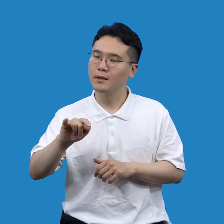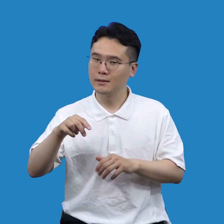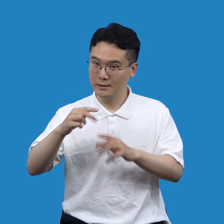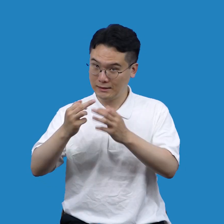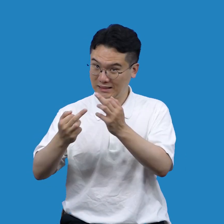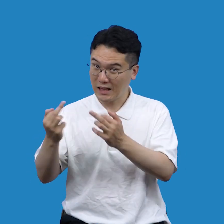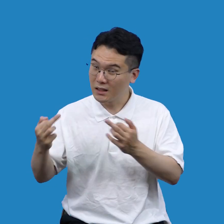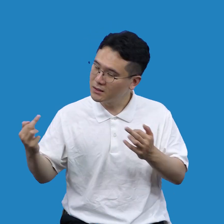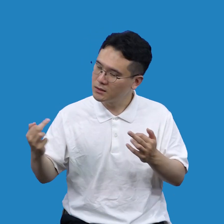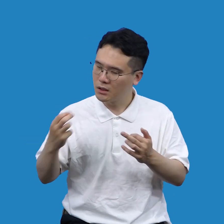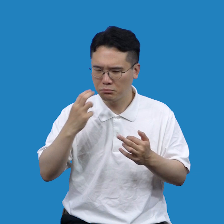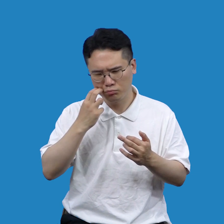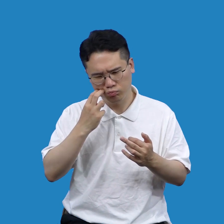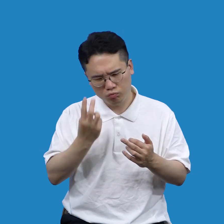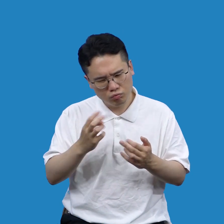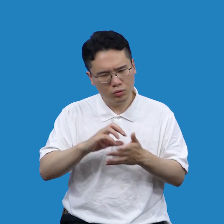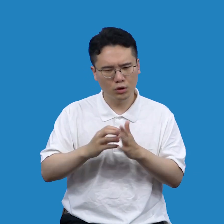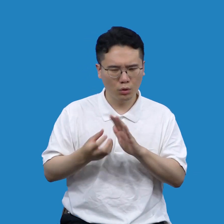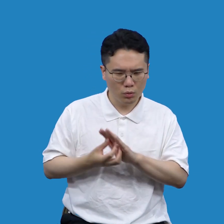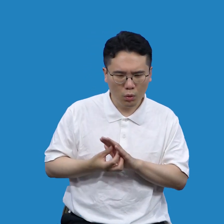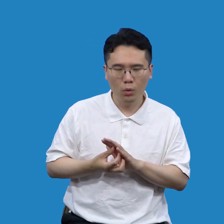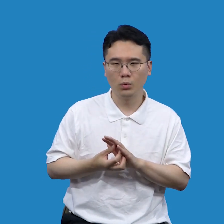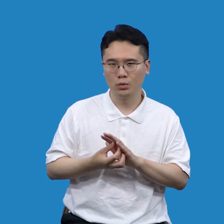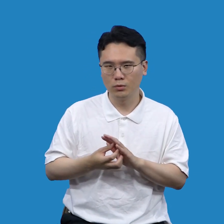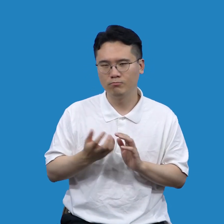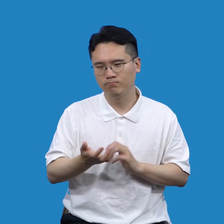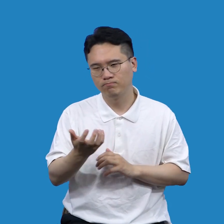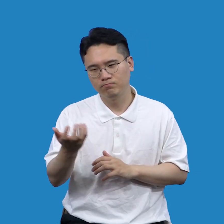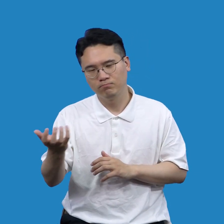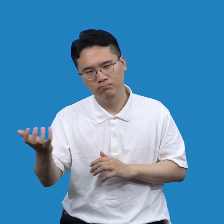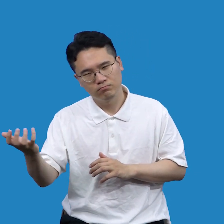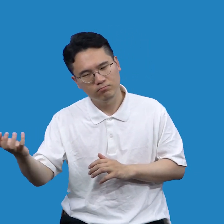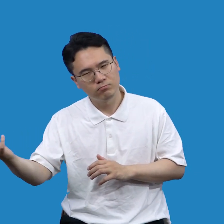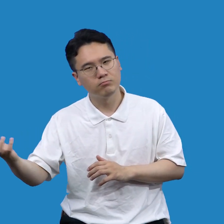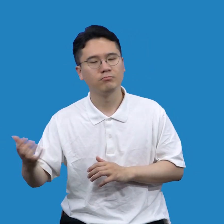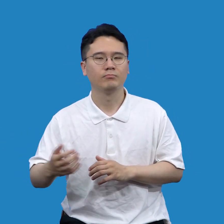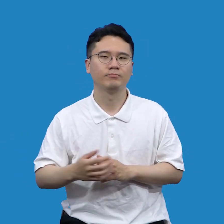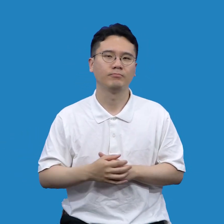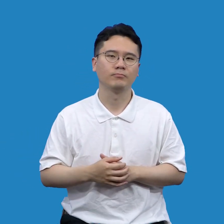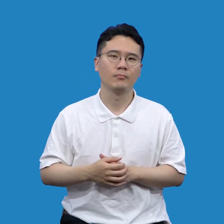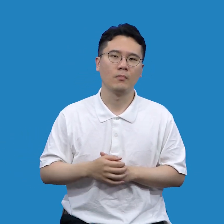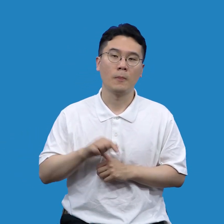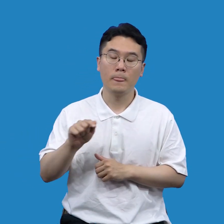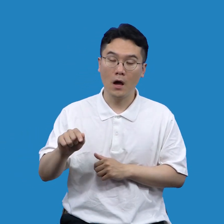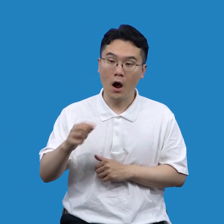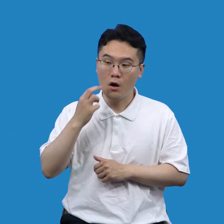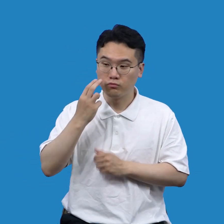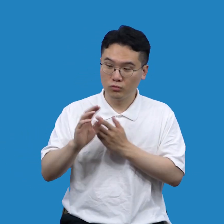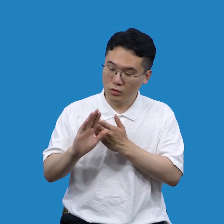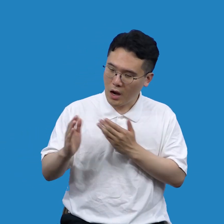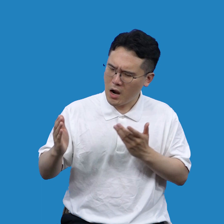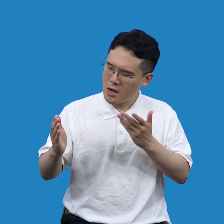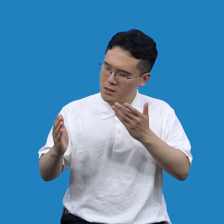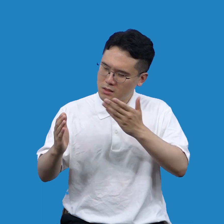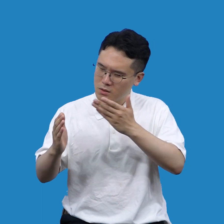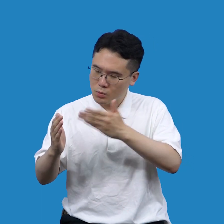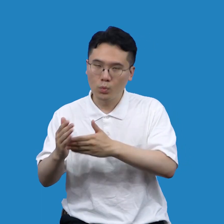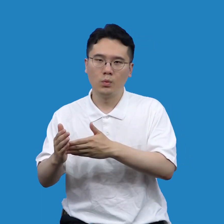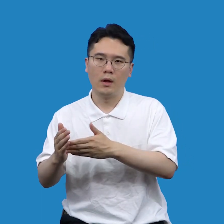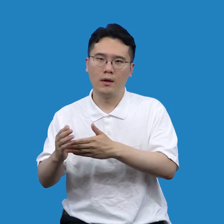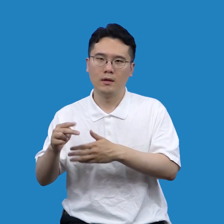당시에 상황 속에서는 한 2달 걸렸을 거예요. 그리고 시내산에 왔어요. 그리고